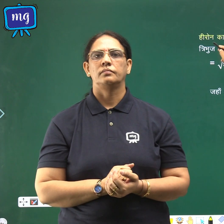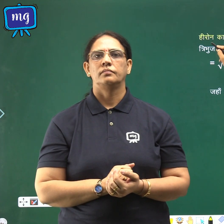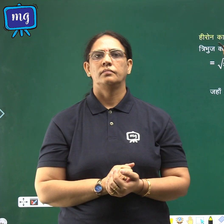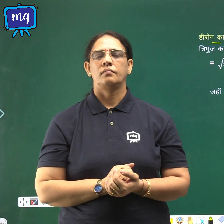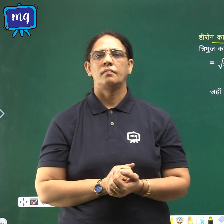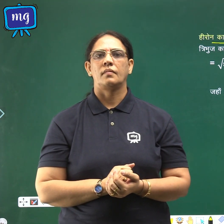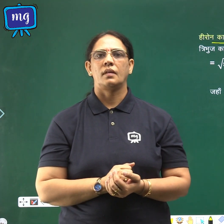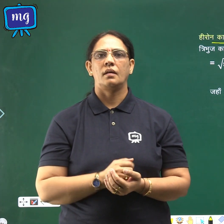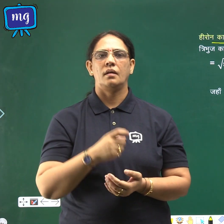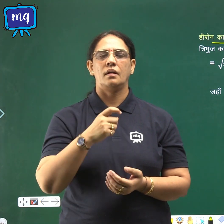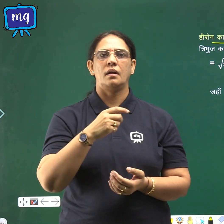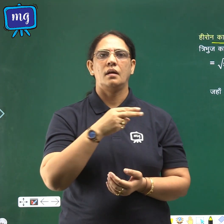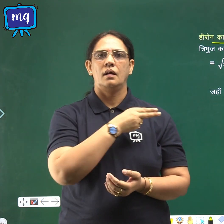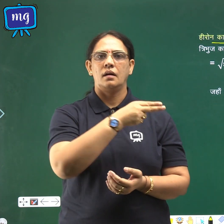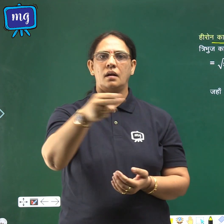हीरोन का